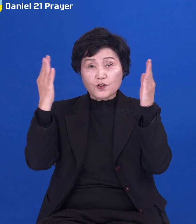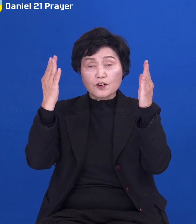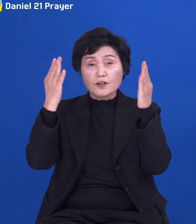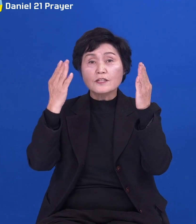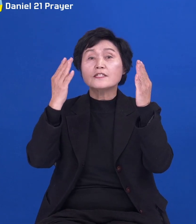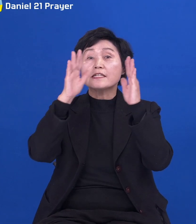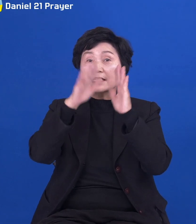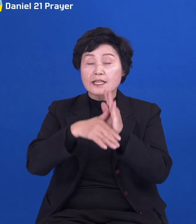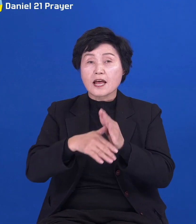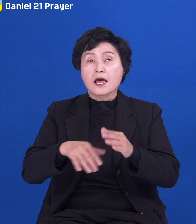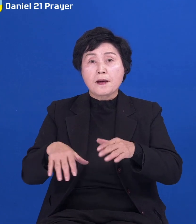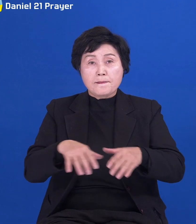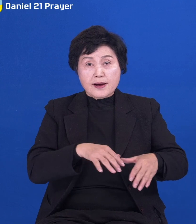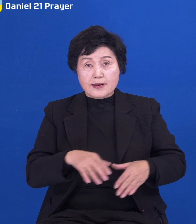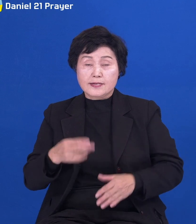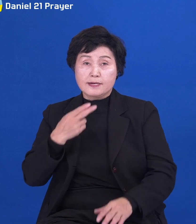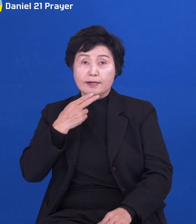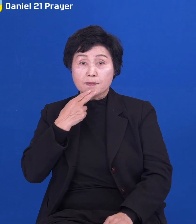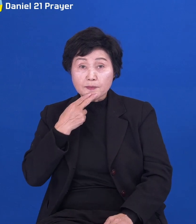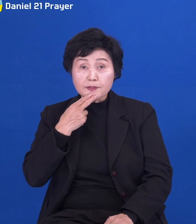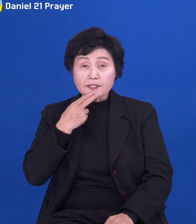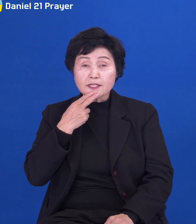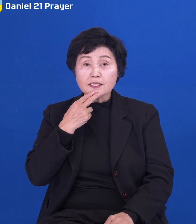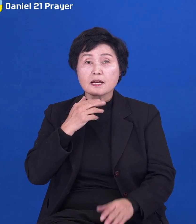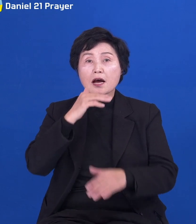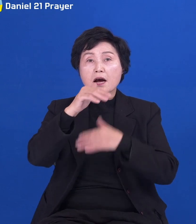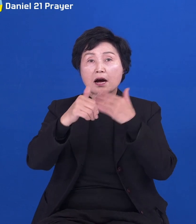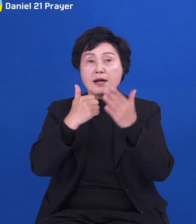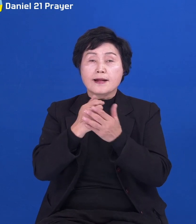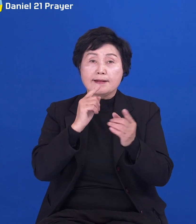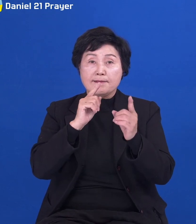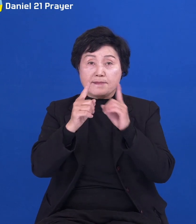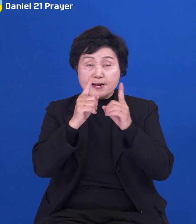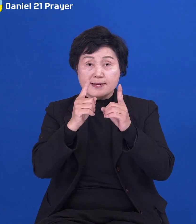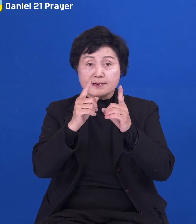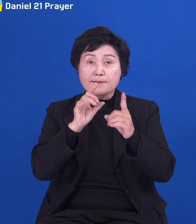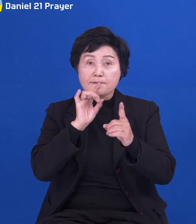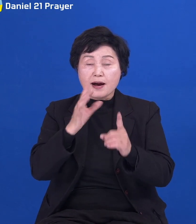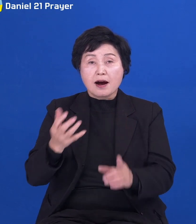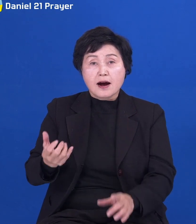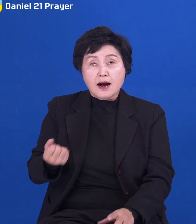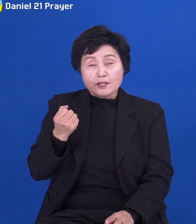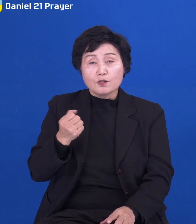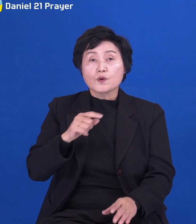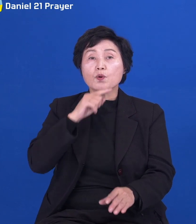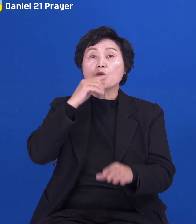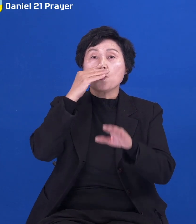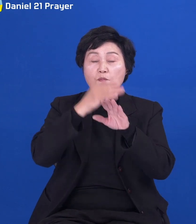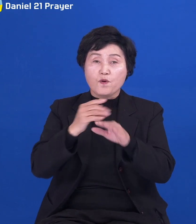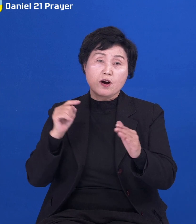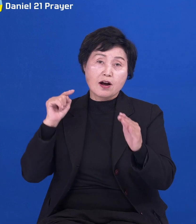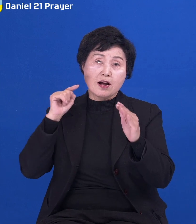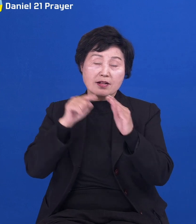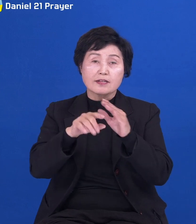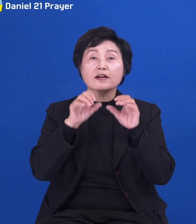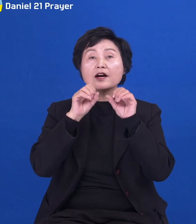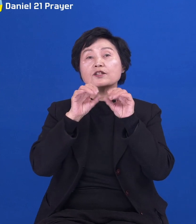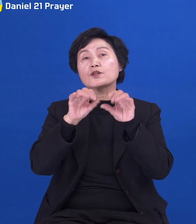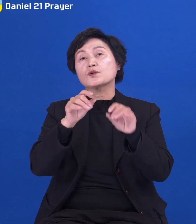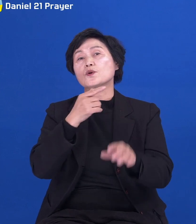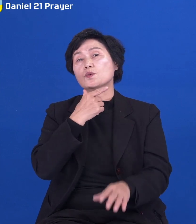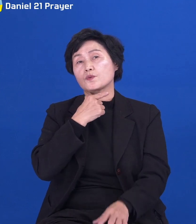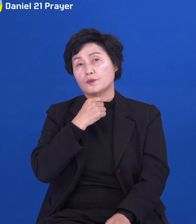누리던 그 모든 것을 내려놓고 말씀 하나만을 가지고 북한으로 들어갈 수 있는 그런 주님의 일꾼이 되고 싶어요.